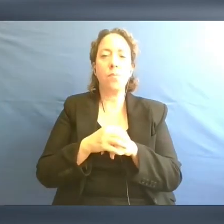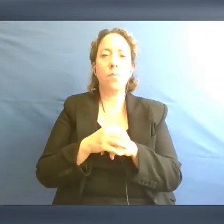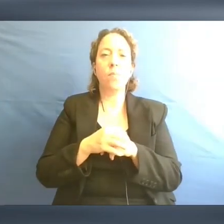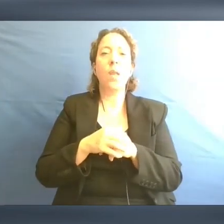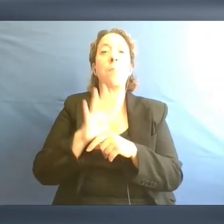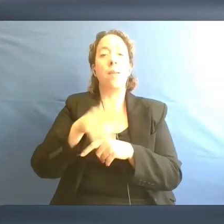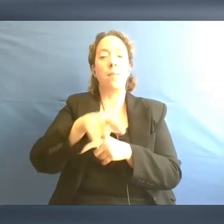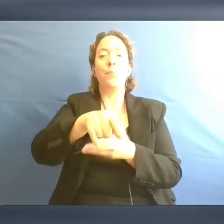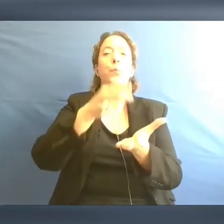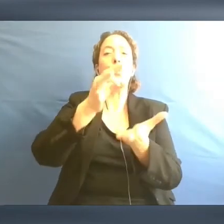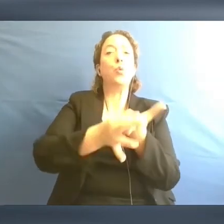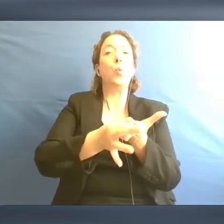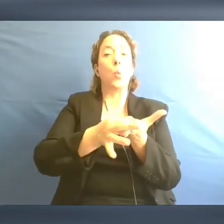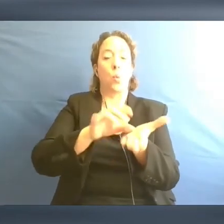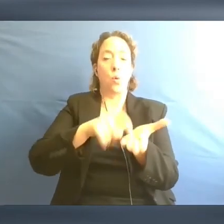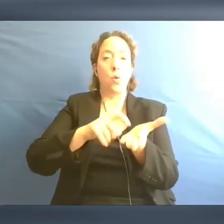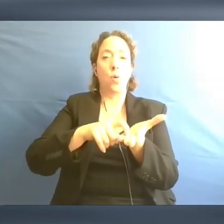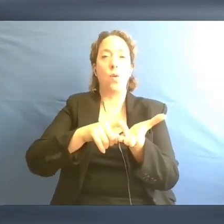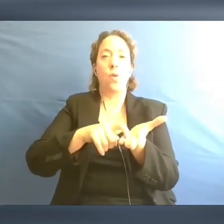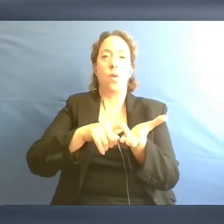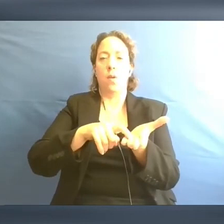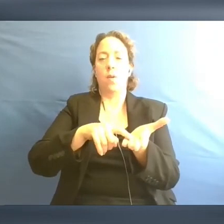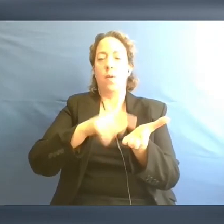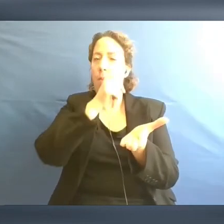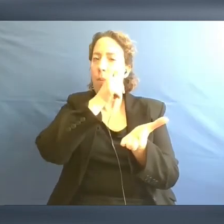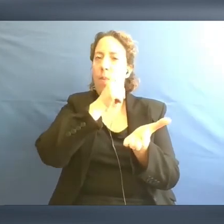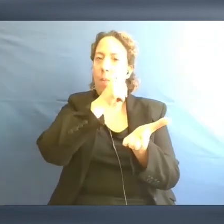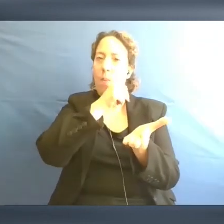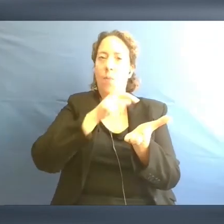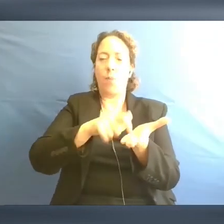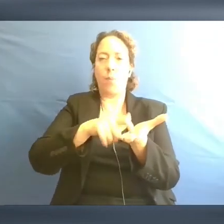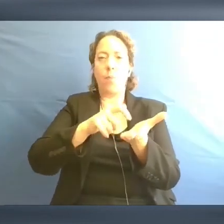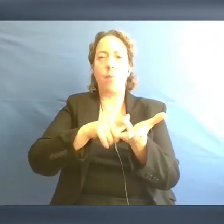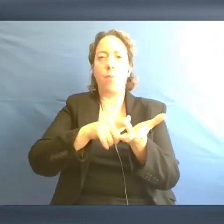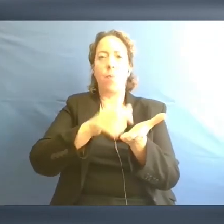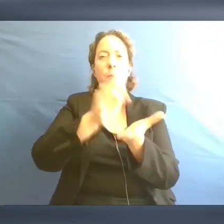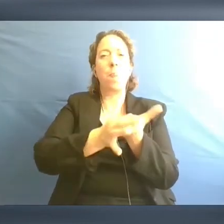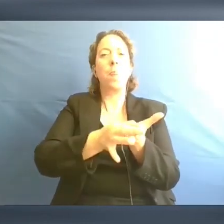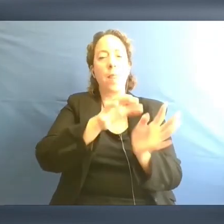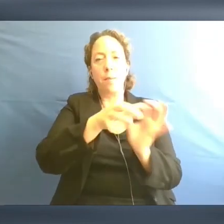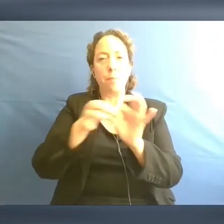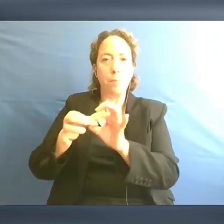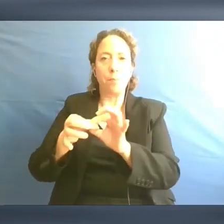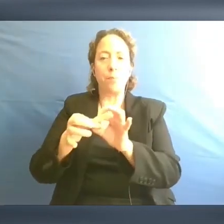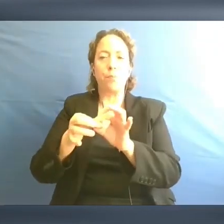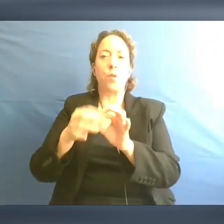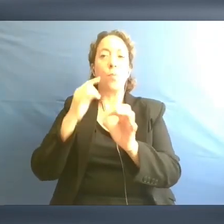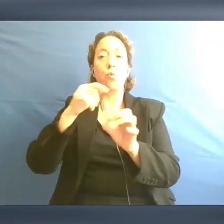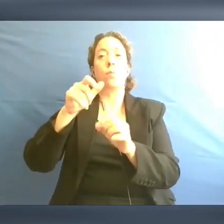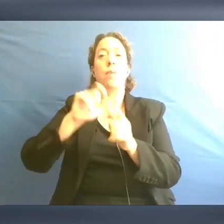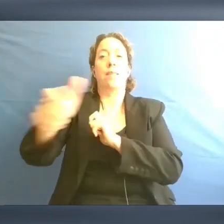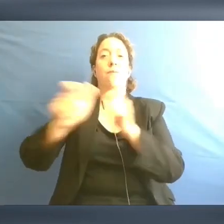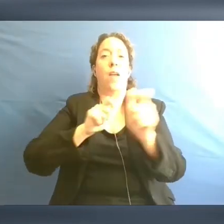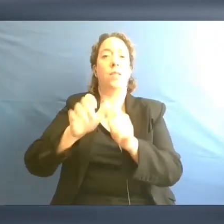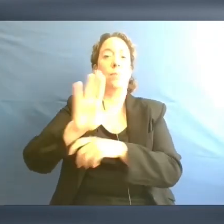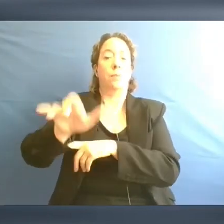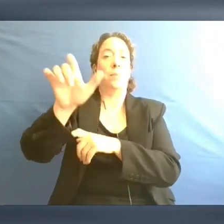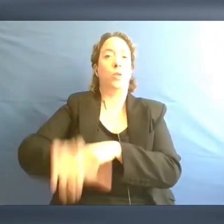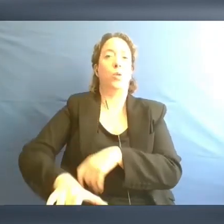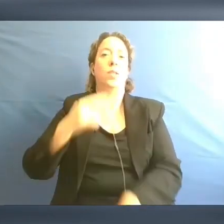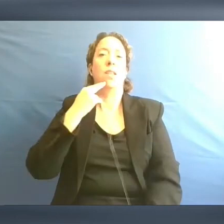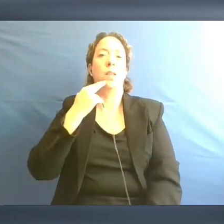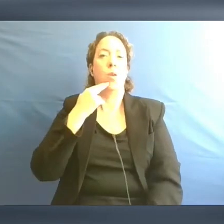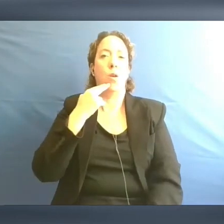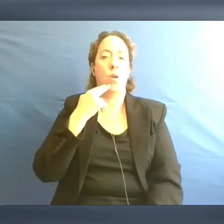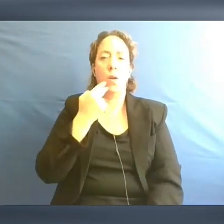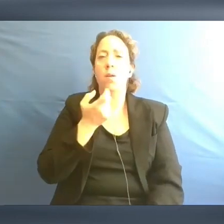bouton correspond effectivement à un composant d'interface utilisateur. Donc ça veut essentiellement dire